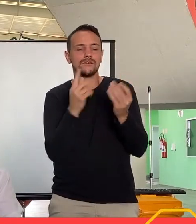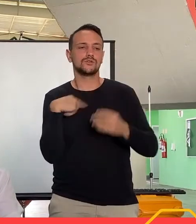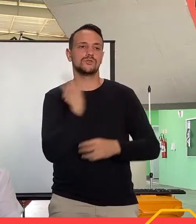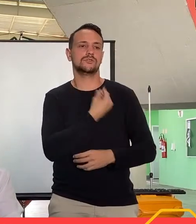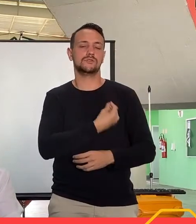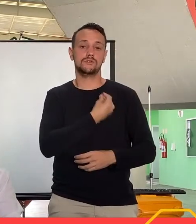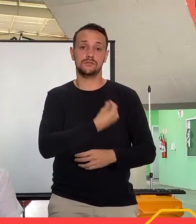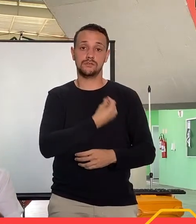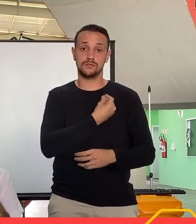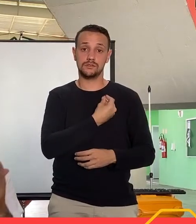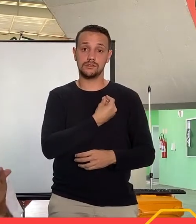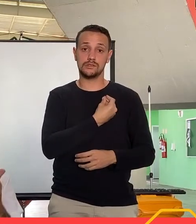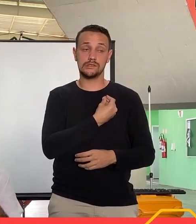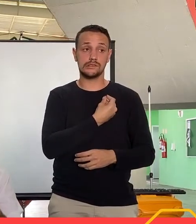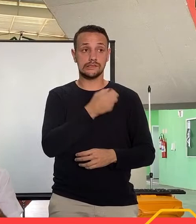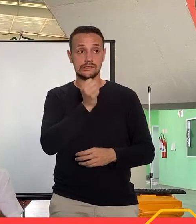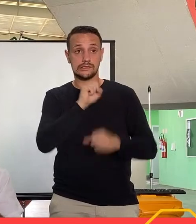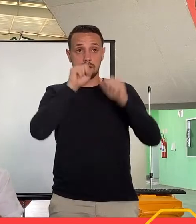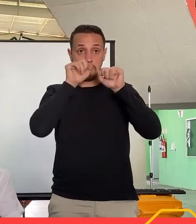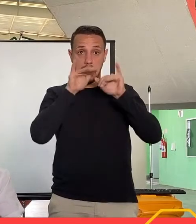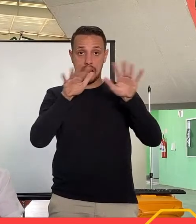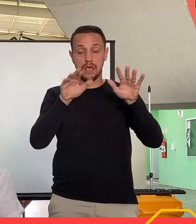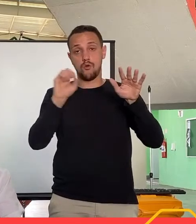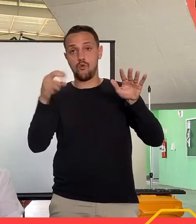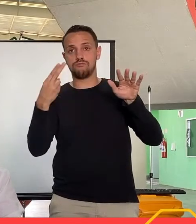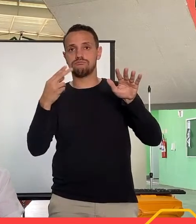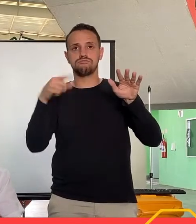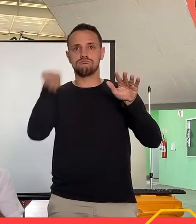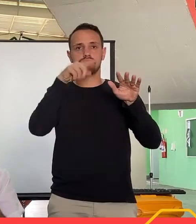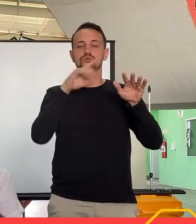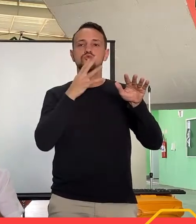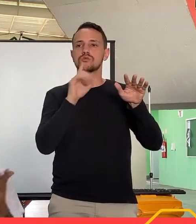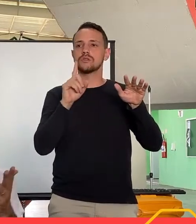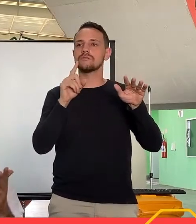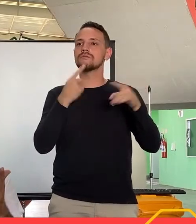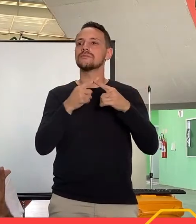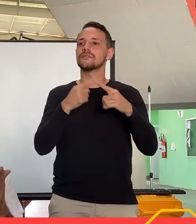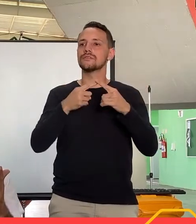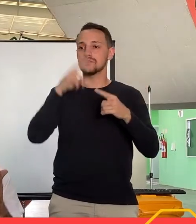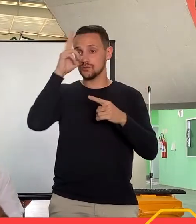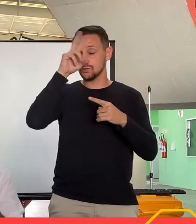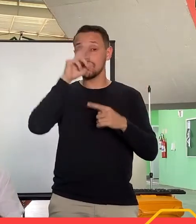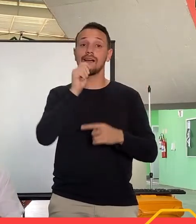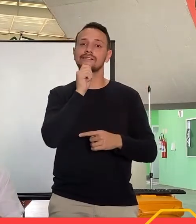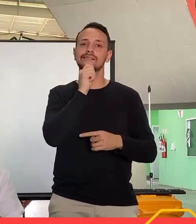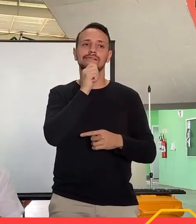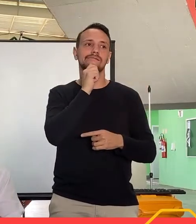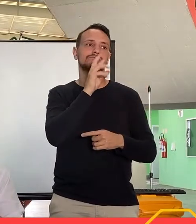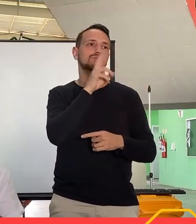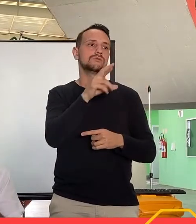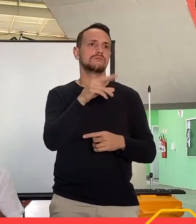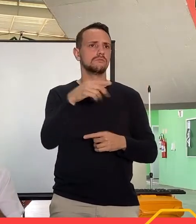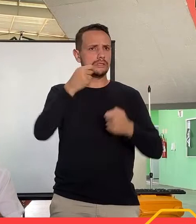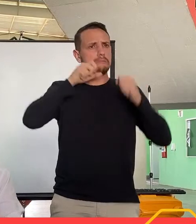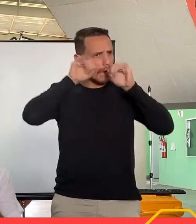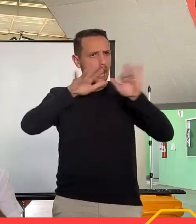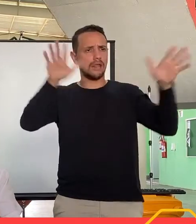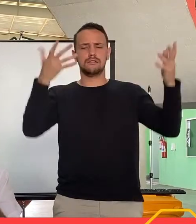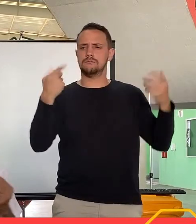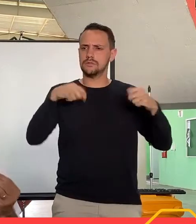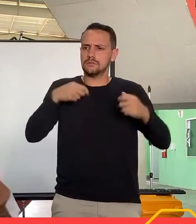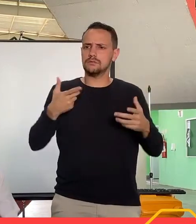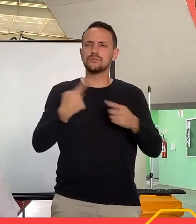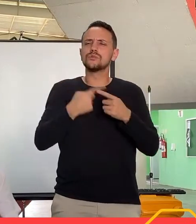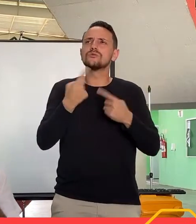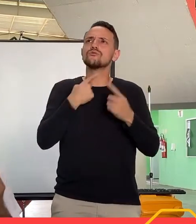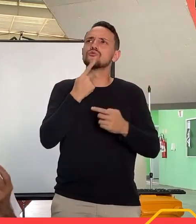da nossa vida. Se isso é generalizável ou não, é uma questão que a história ainda não respondeu. Há uma